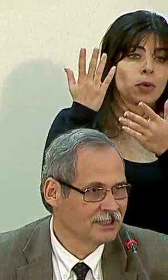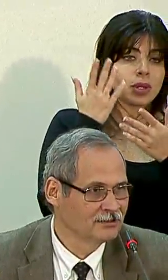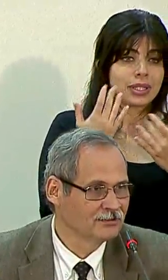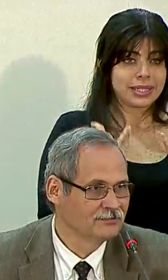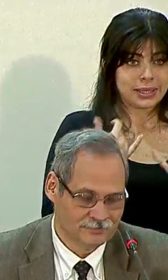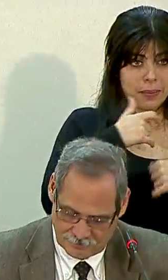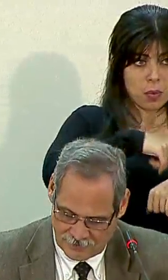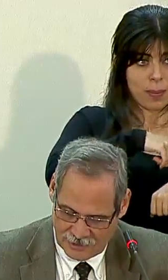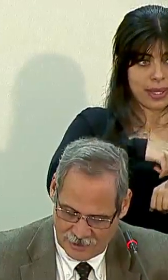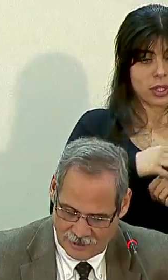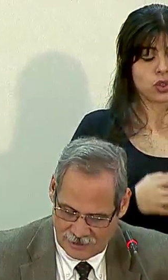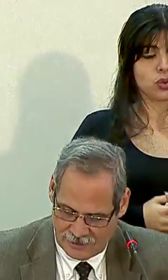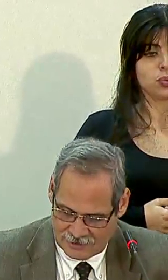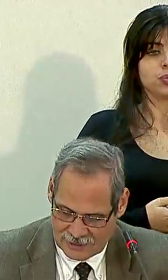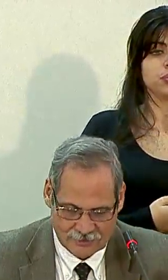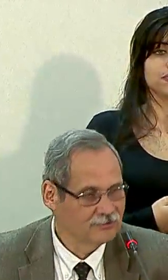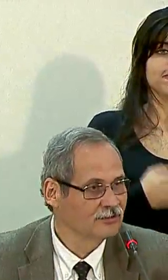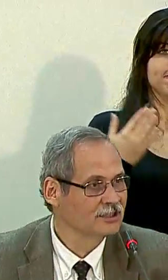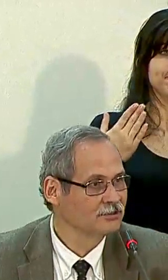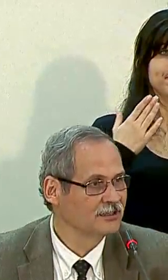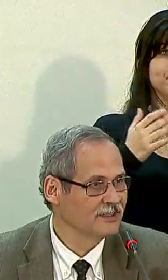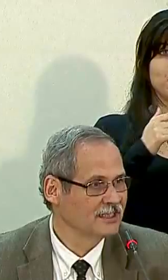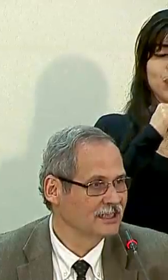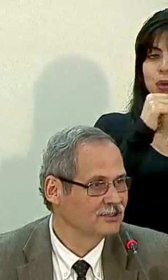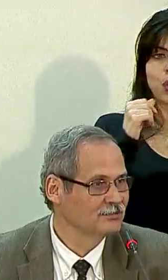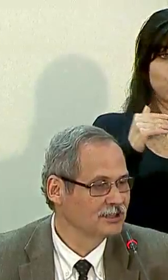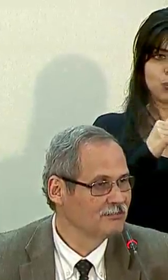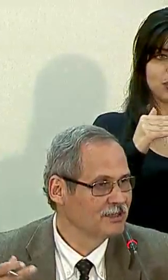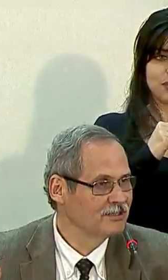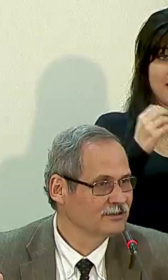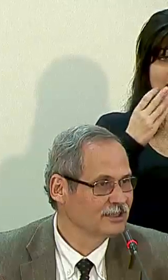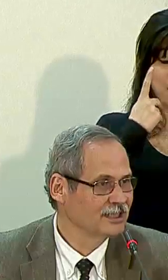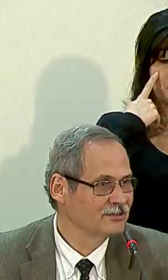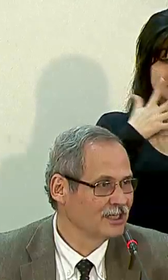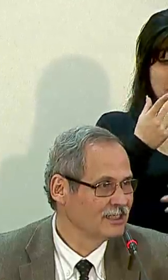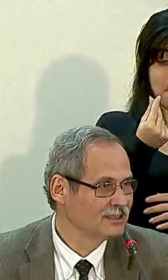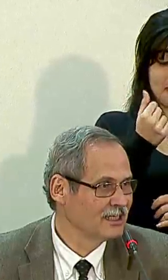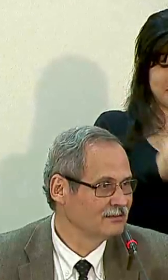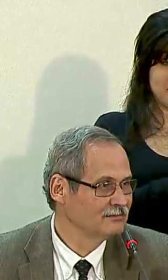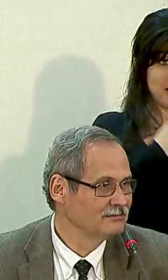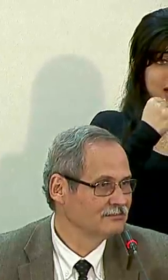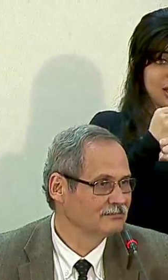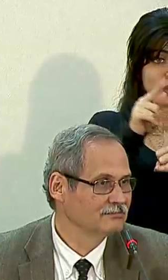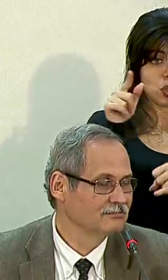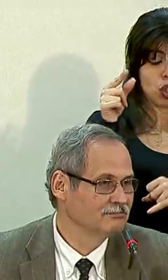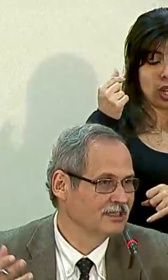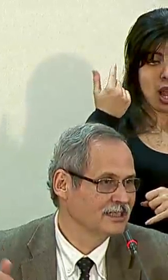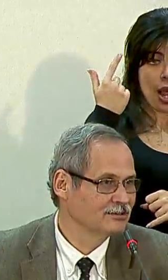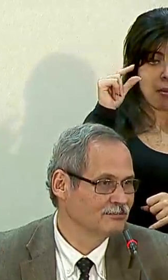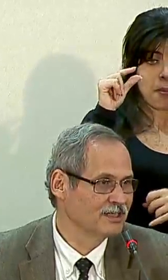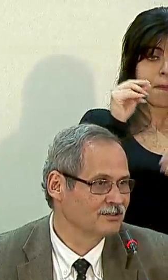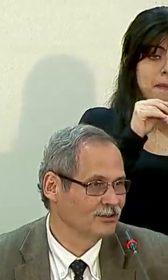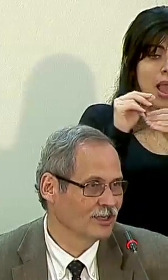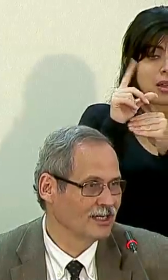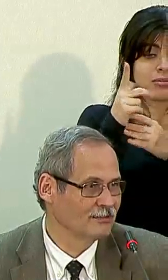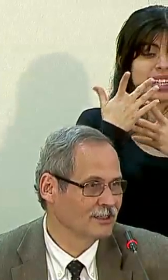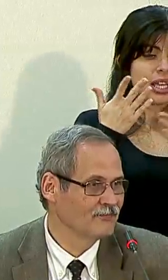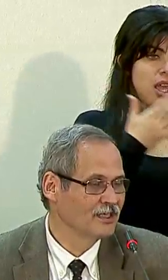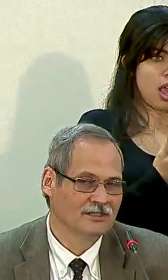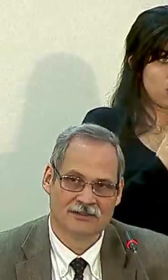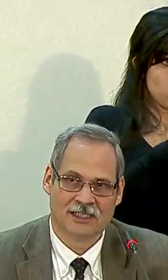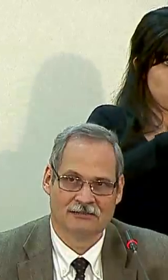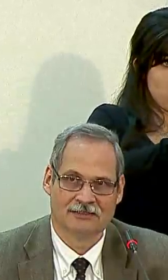este momento quizás no se justifica tanto, porque ya el precio internacional está más alto del precio